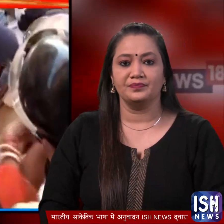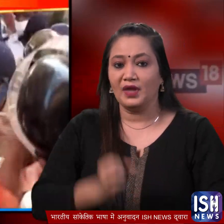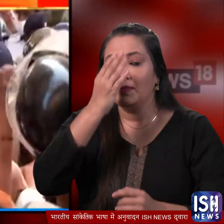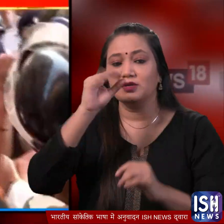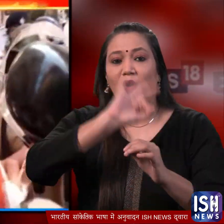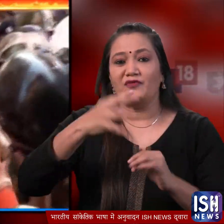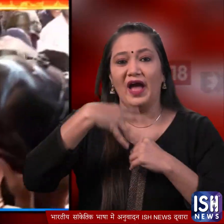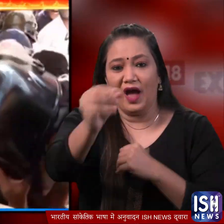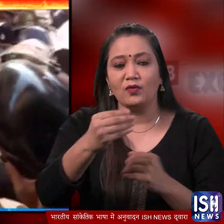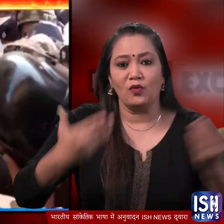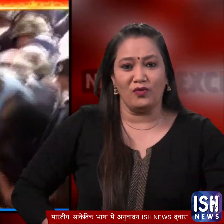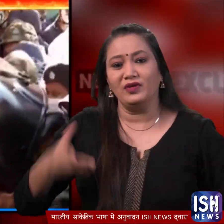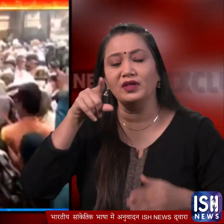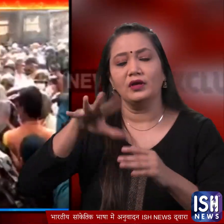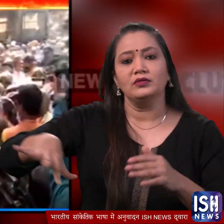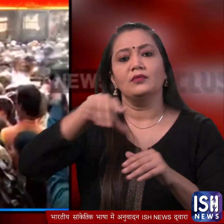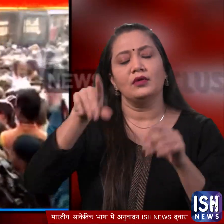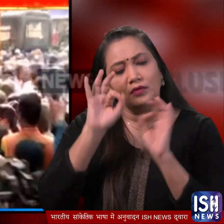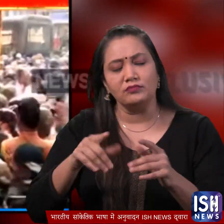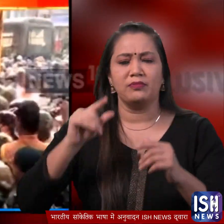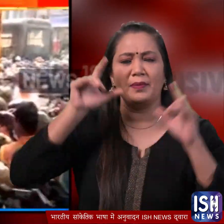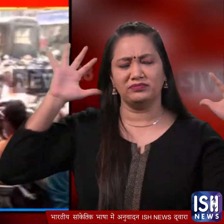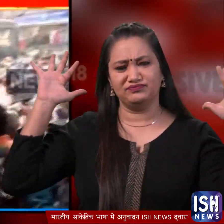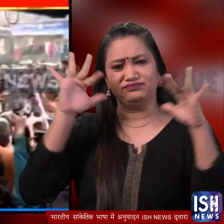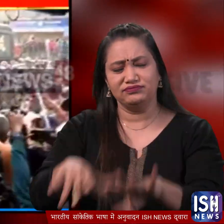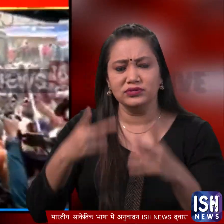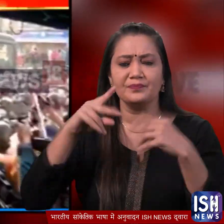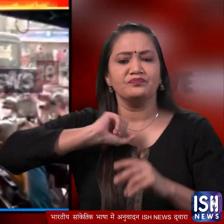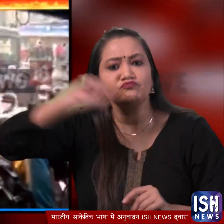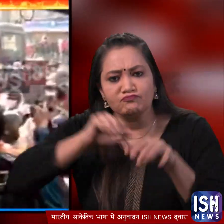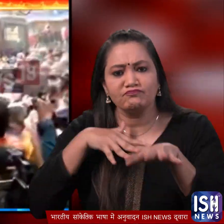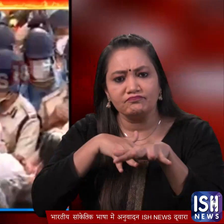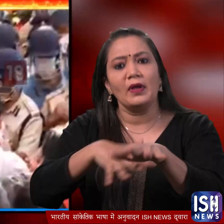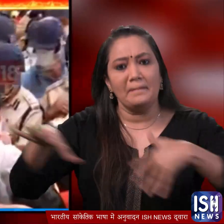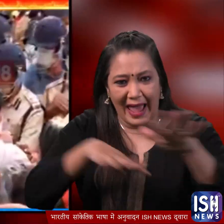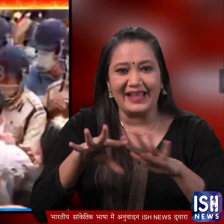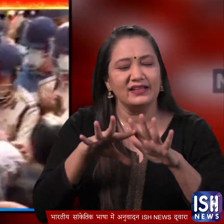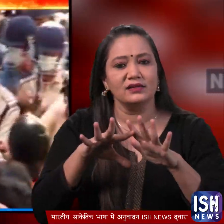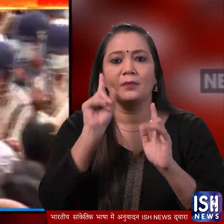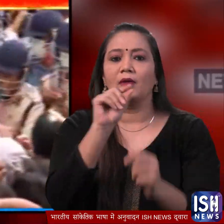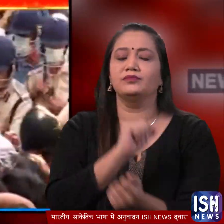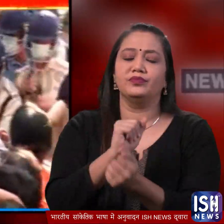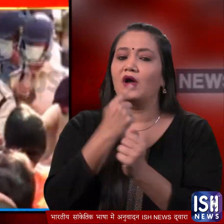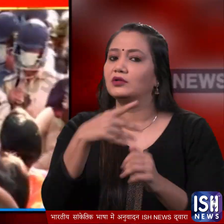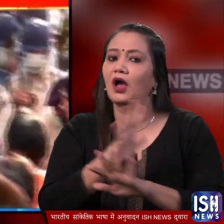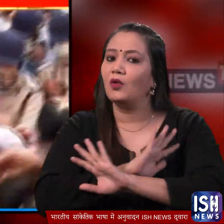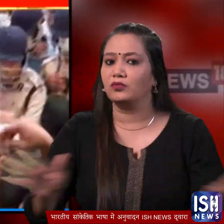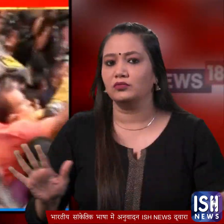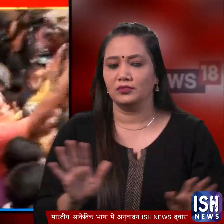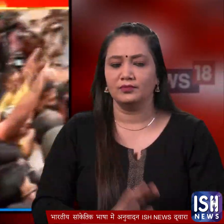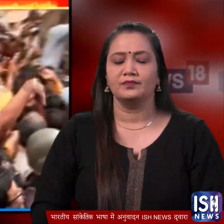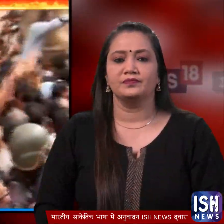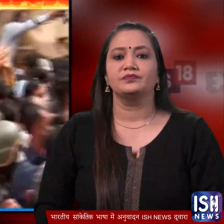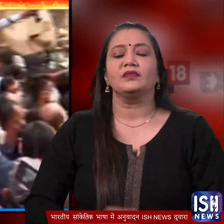बाहर कोलकाता में लोगों की भारी भीड़ जमा हो गई। बीजेपी कार्यकर्ता एक विरोध मार्च निकालने वाले थे, लेकिन पुलिस ने सुरक्षा के कड़े इंतजाम कर